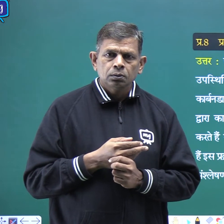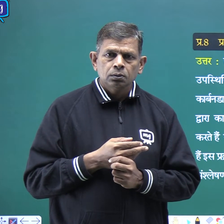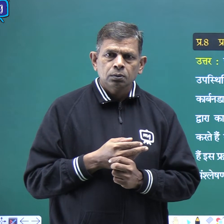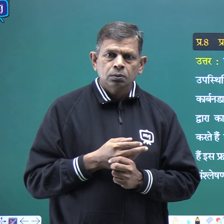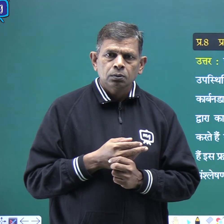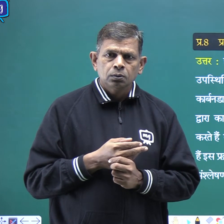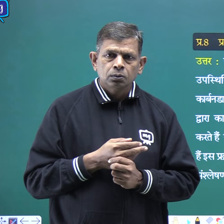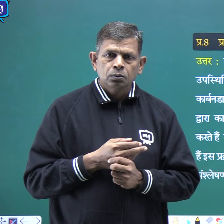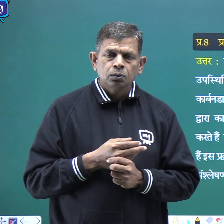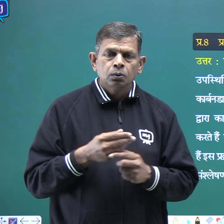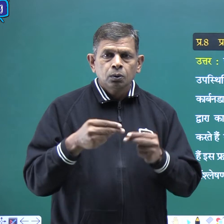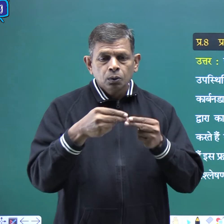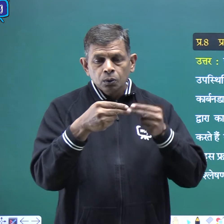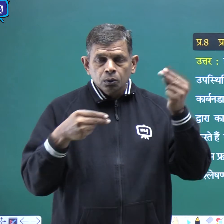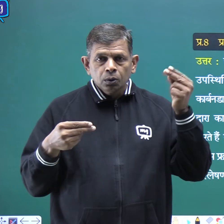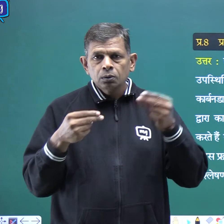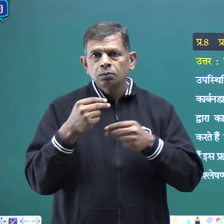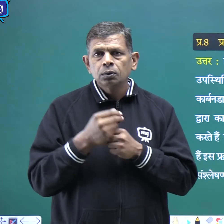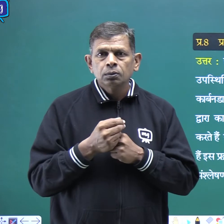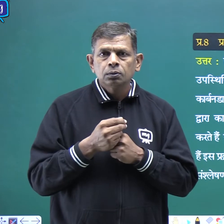दीर्घ उत्तरात्मक प्रश्न।